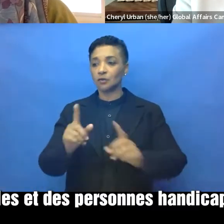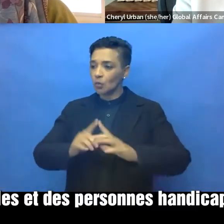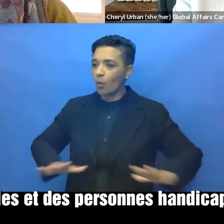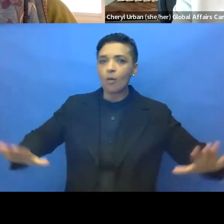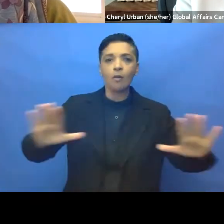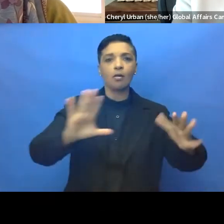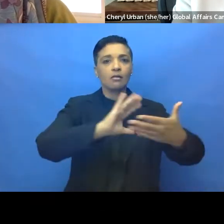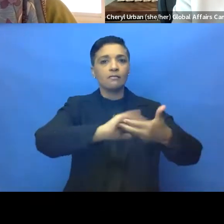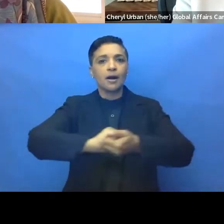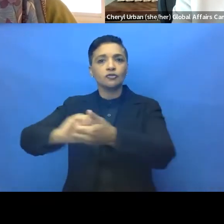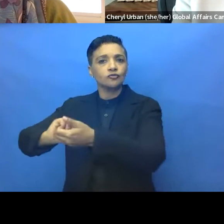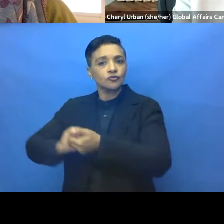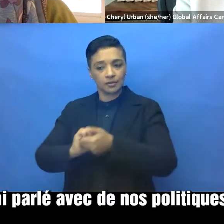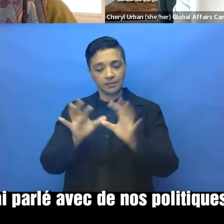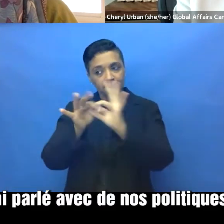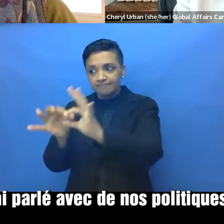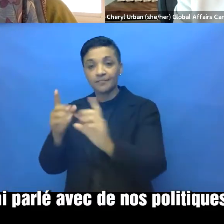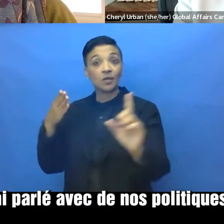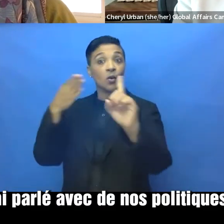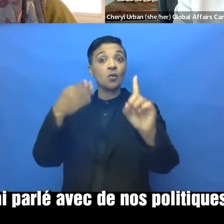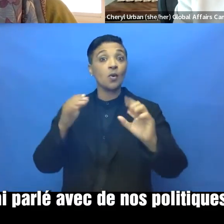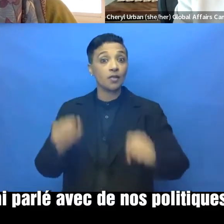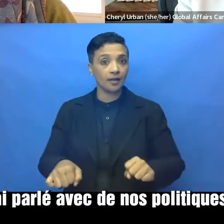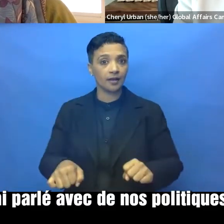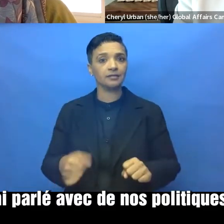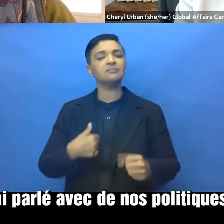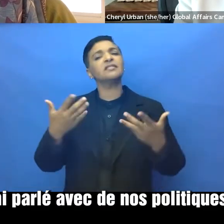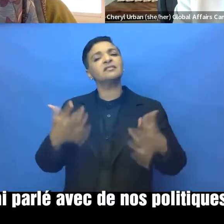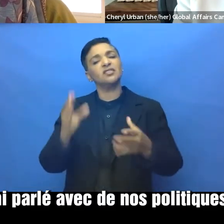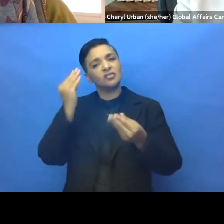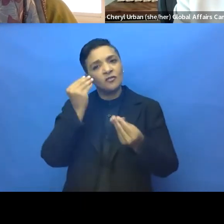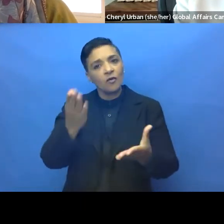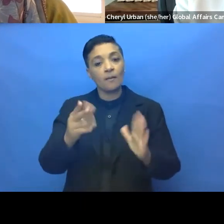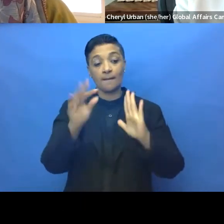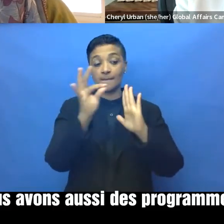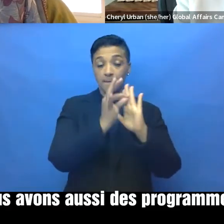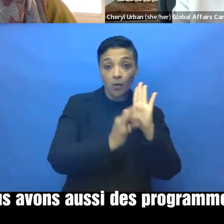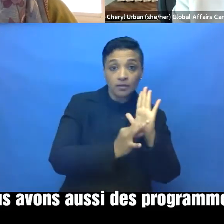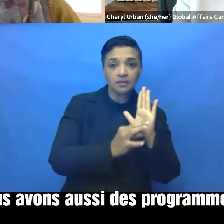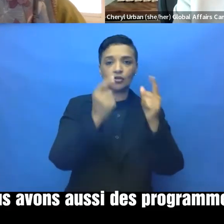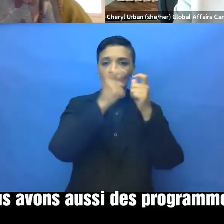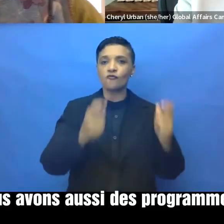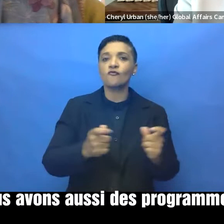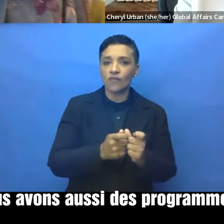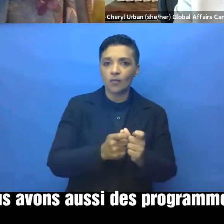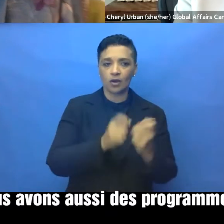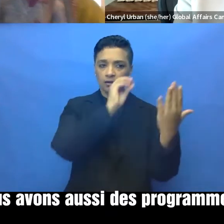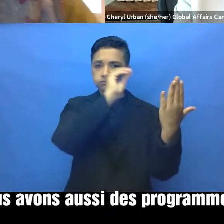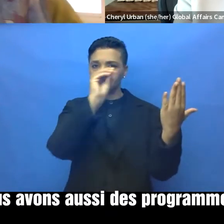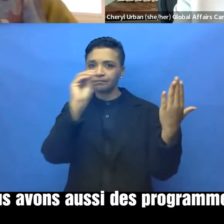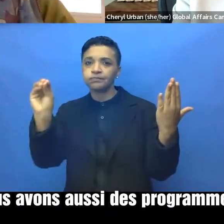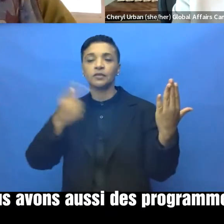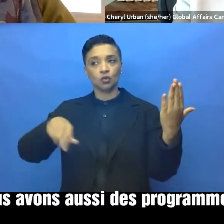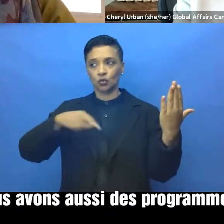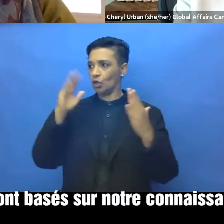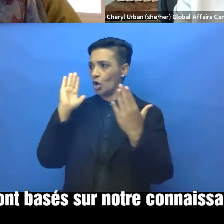travaillons avec des femmes, des filles et des personnes handicapées. J'ai parlé avec